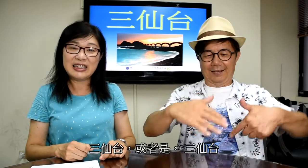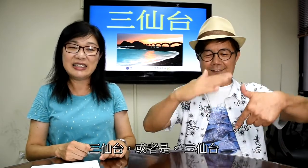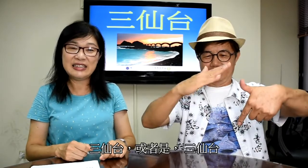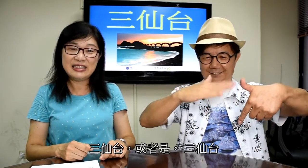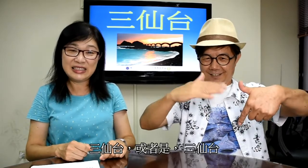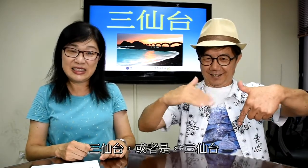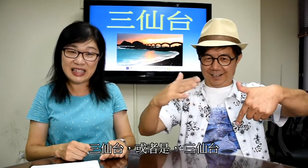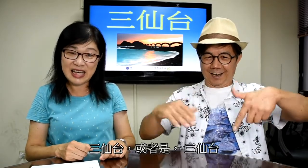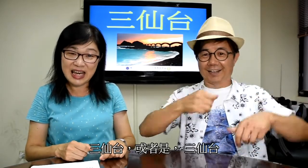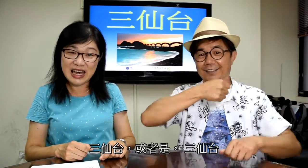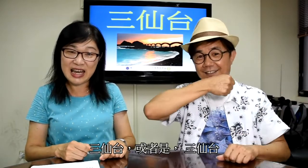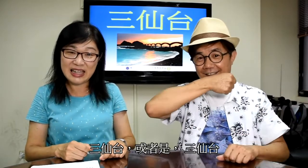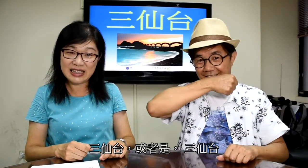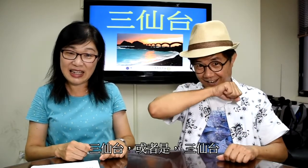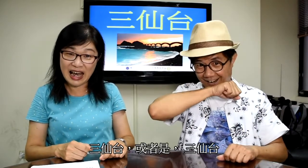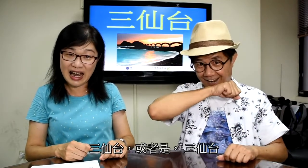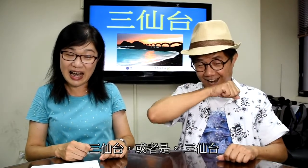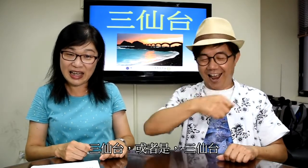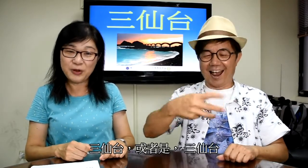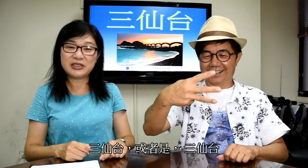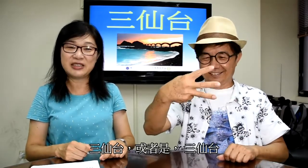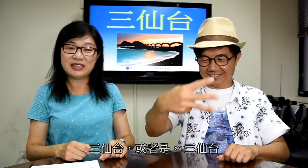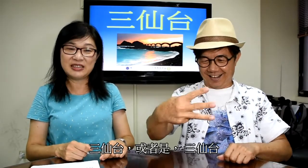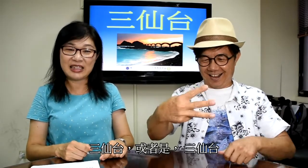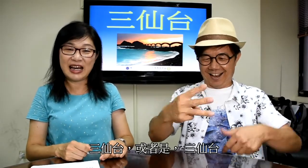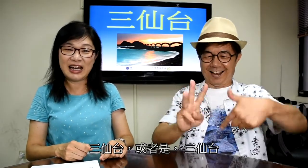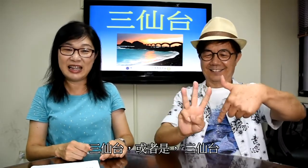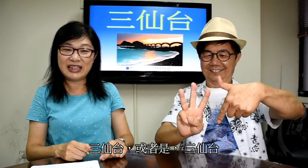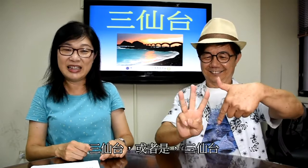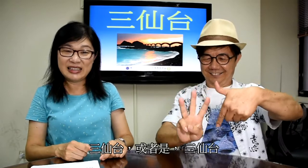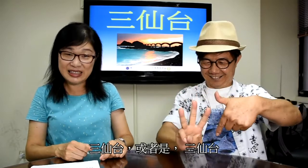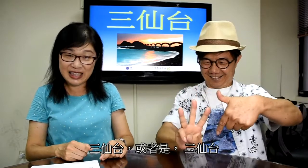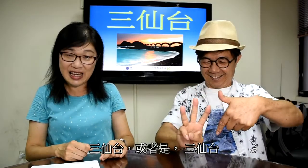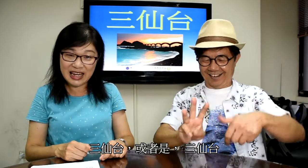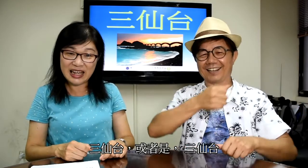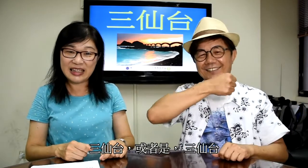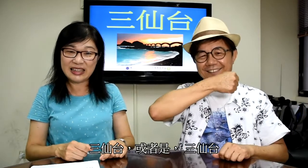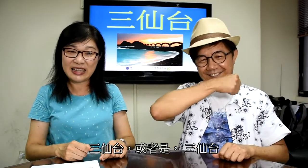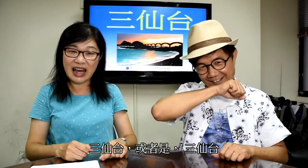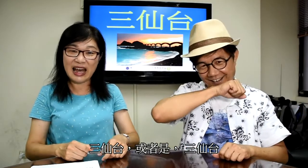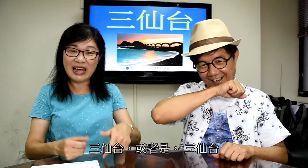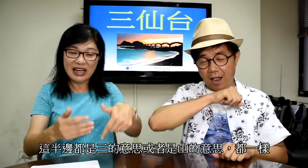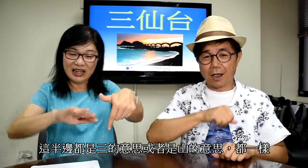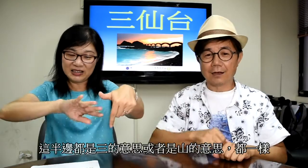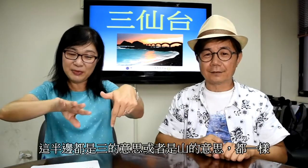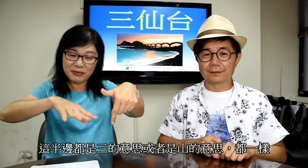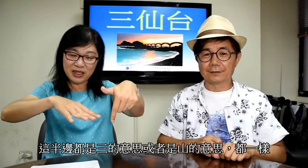三仙台，或者是三仙台。好，这半边都